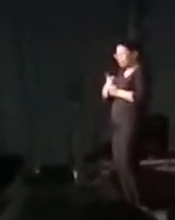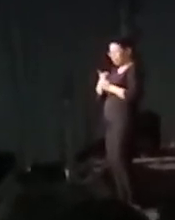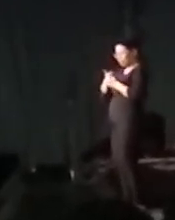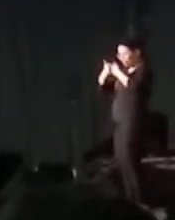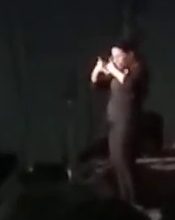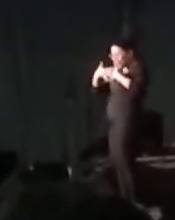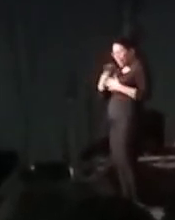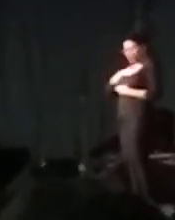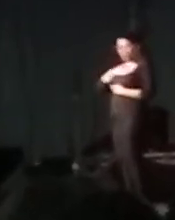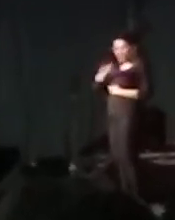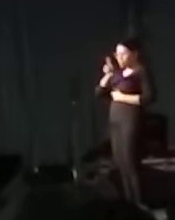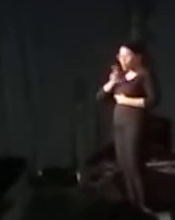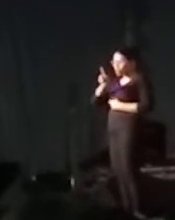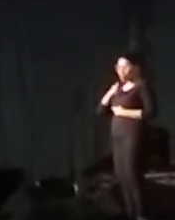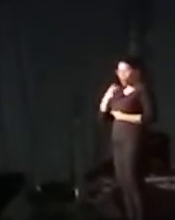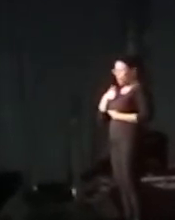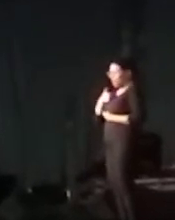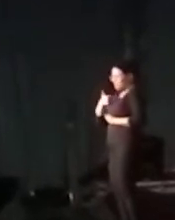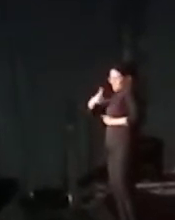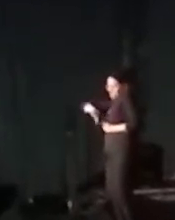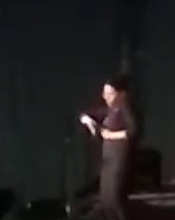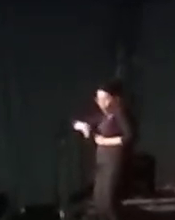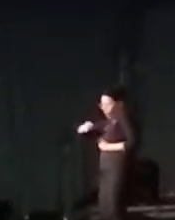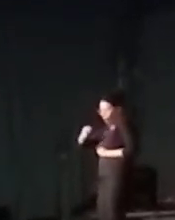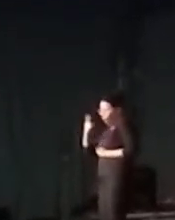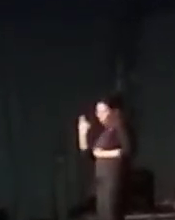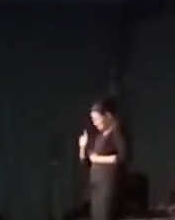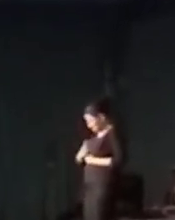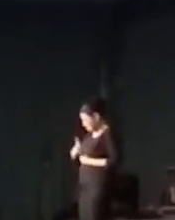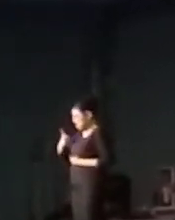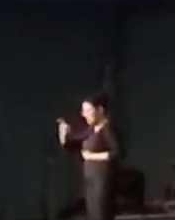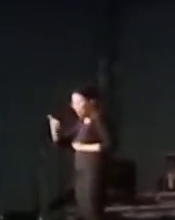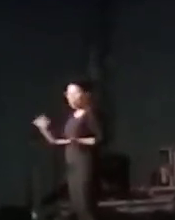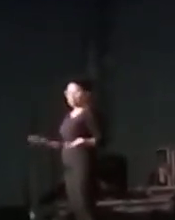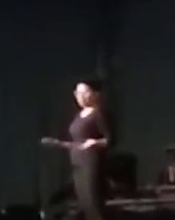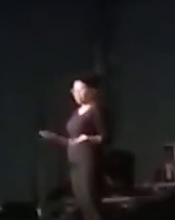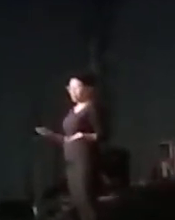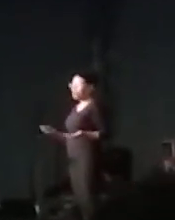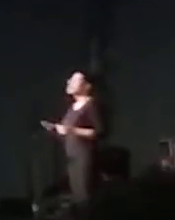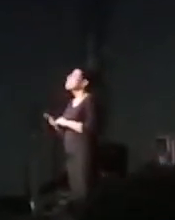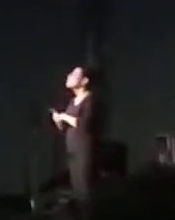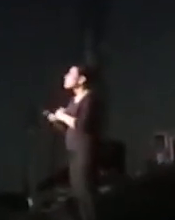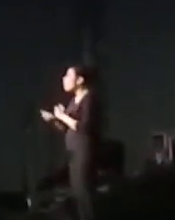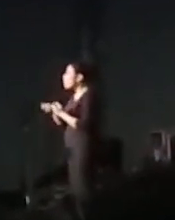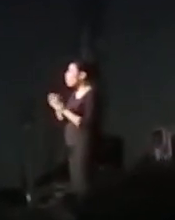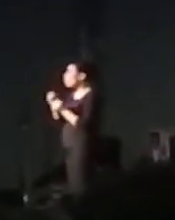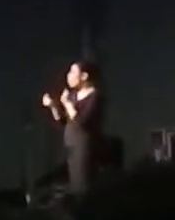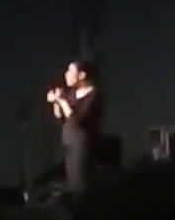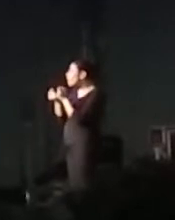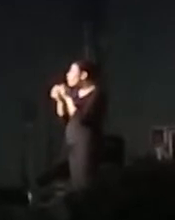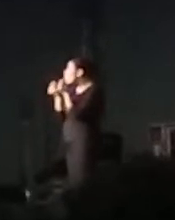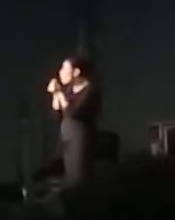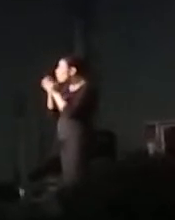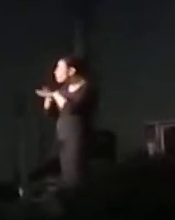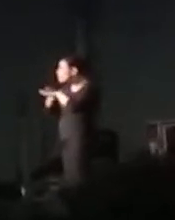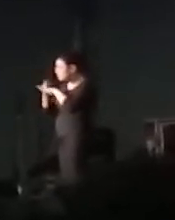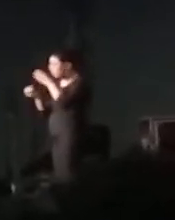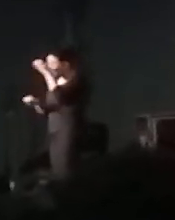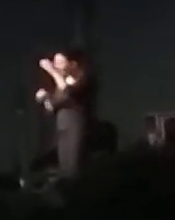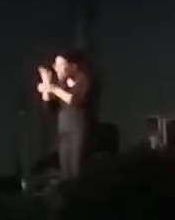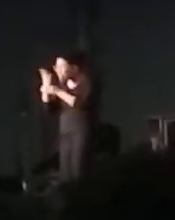nem pior do que as outras delegadas. Então, eu armei uma maior estratégia. Chamei o Antônio de Padre Serafim, psicólogo, meu